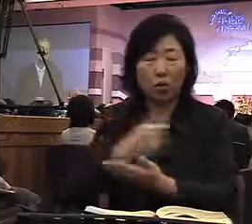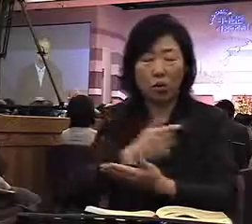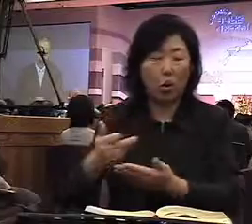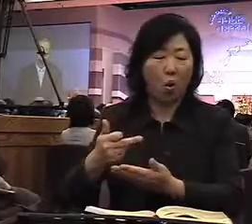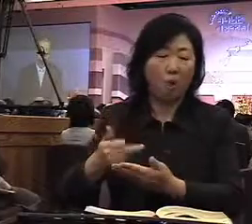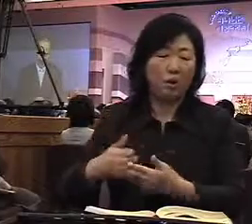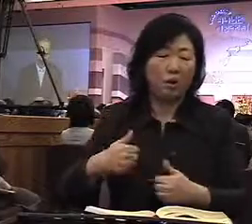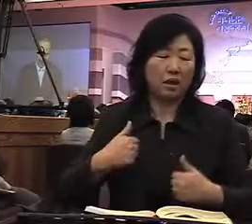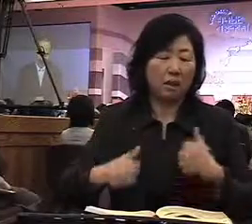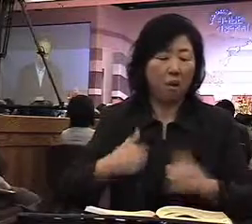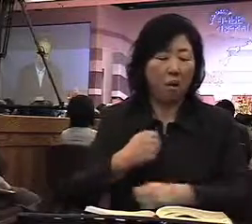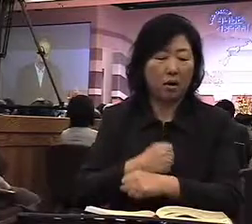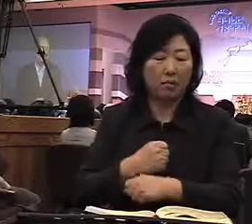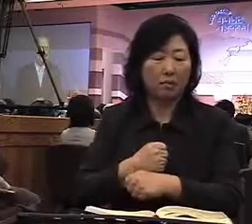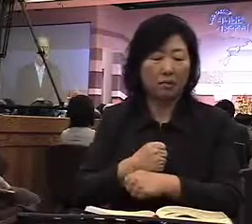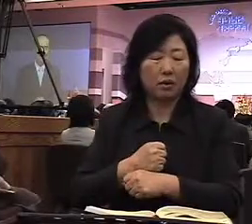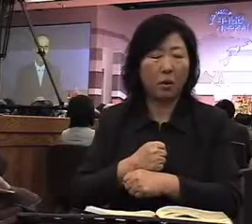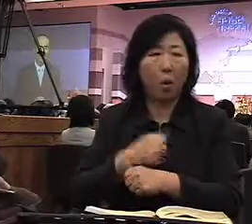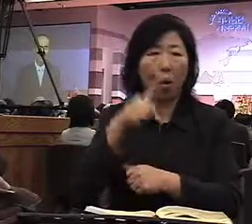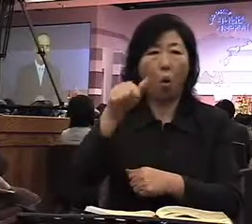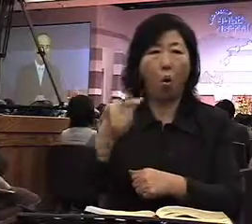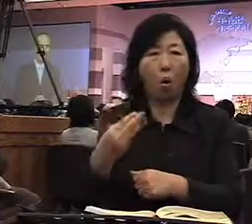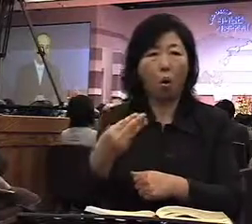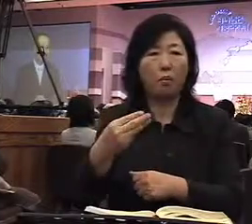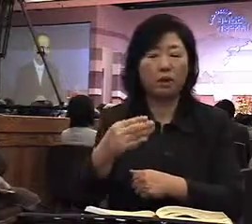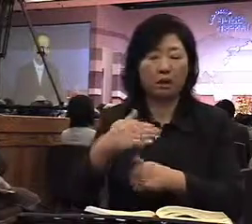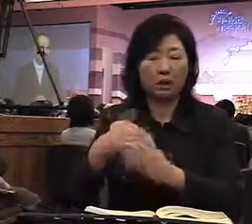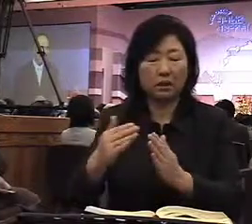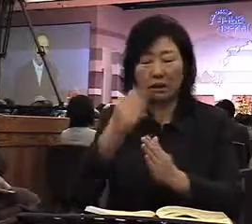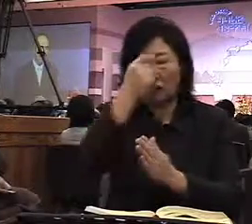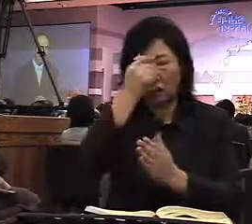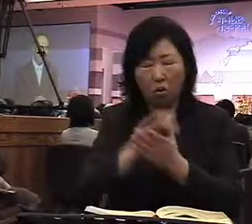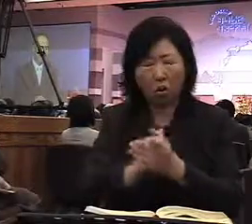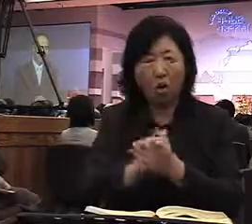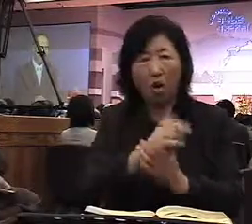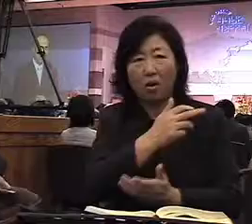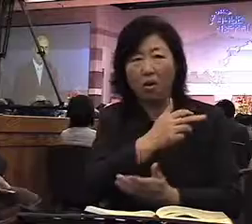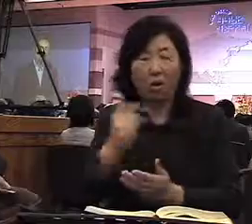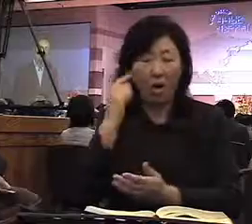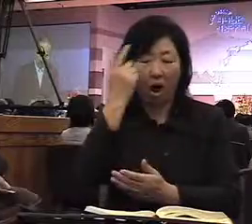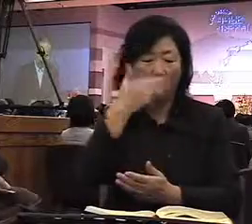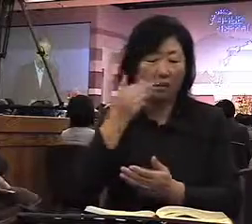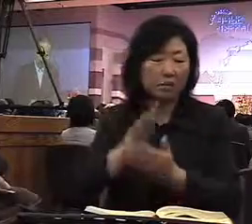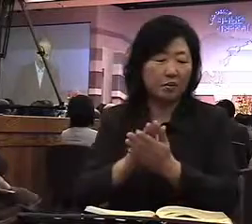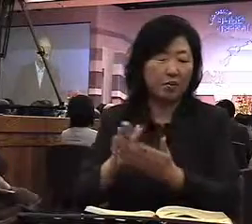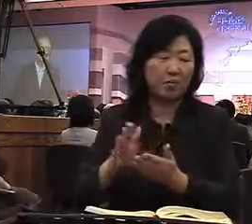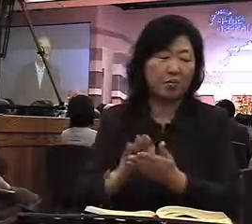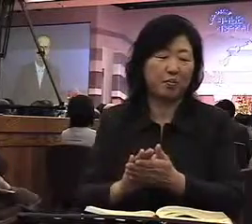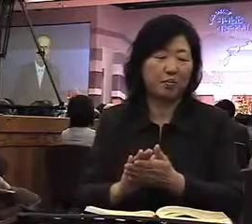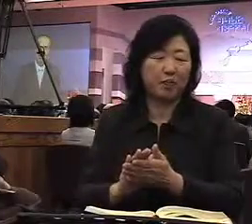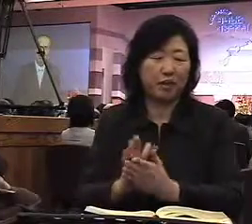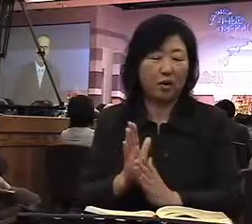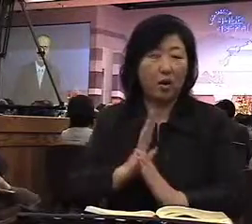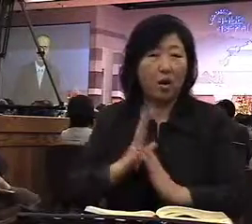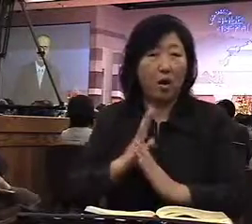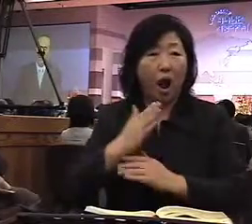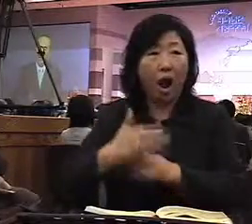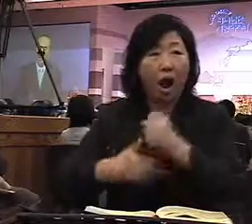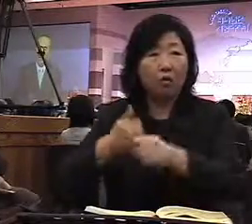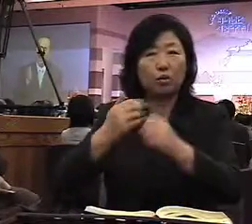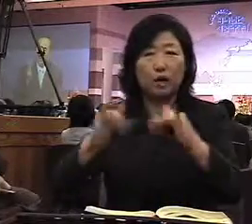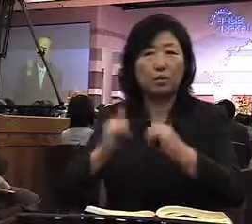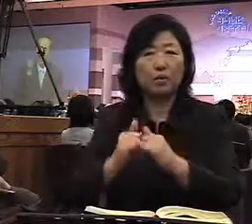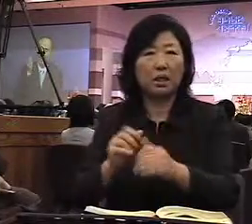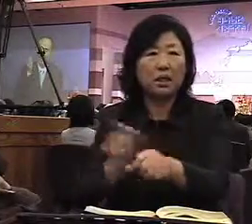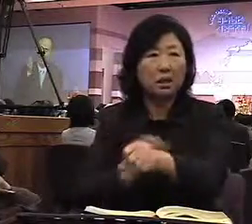기뻐합니다. 골방기도 너무너무 아름답습니다. 제가 놀라운 것은요, 한국 사람의 특징이